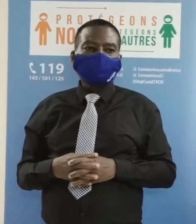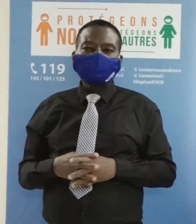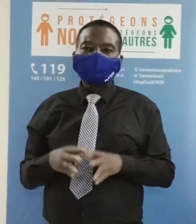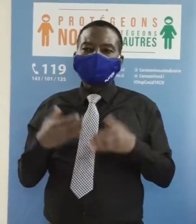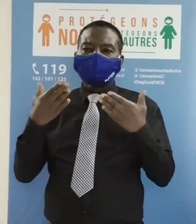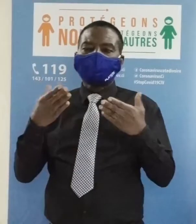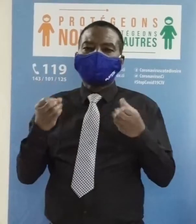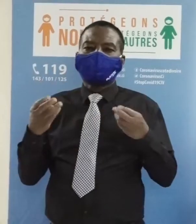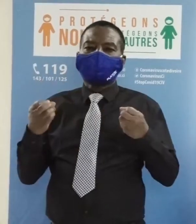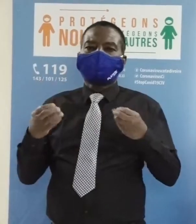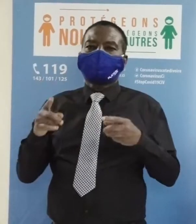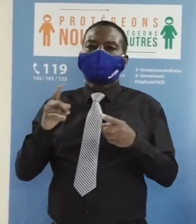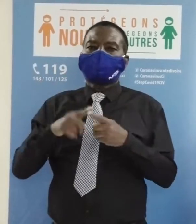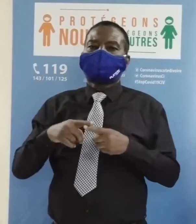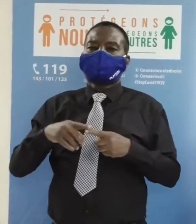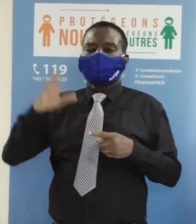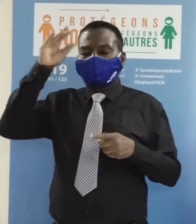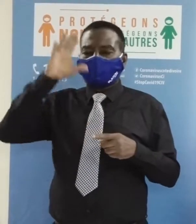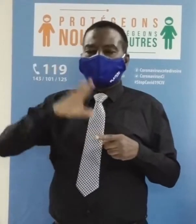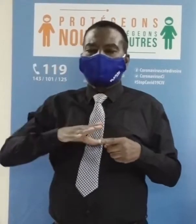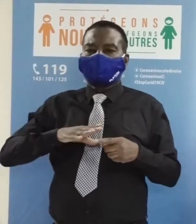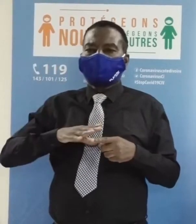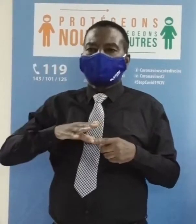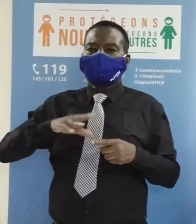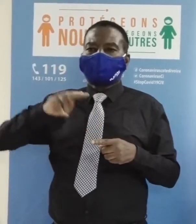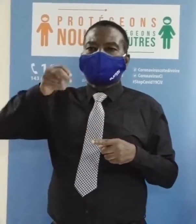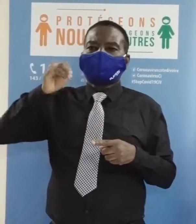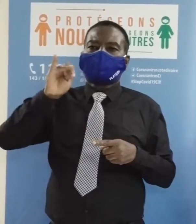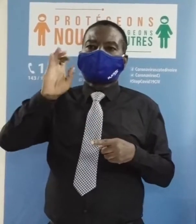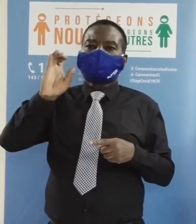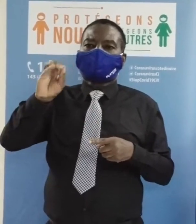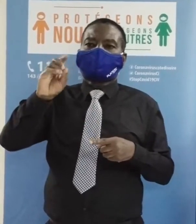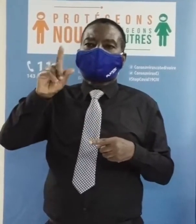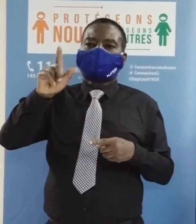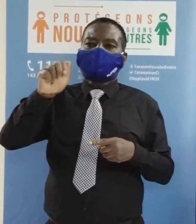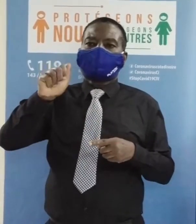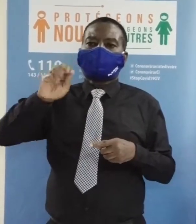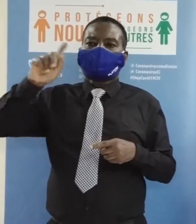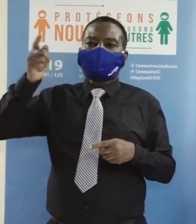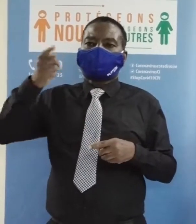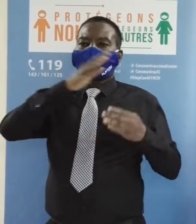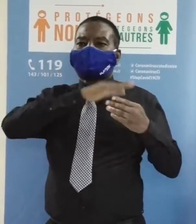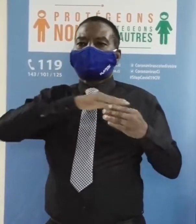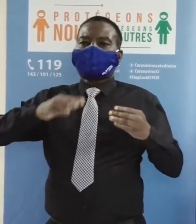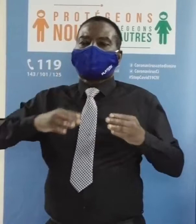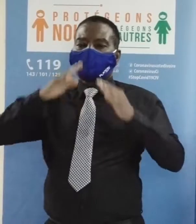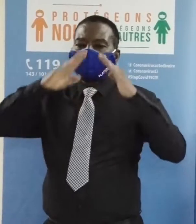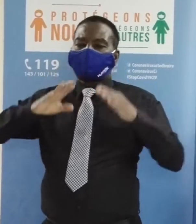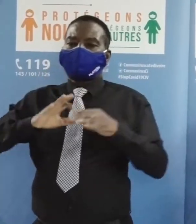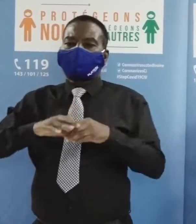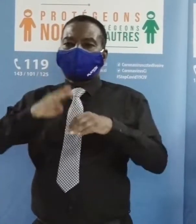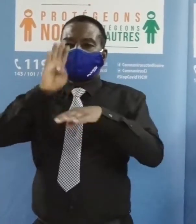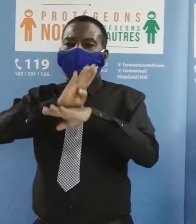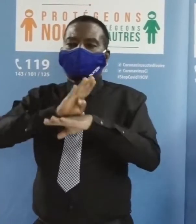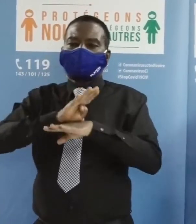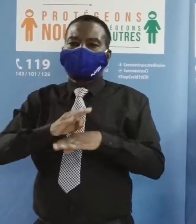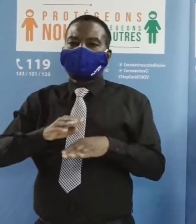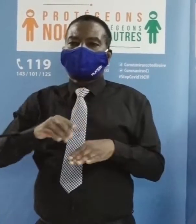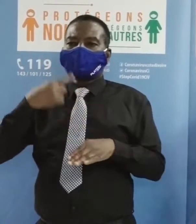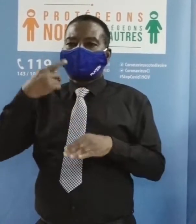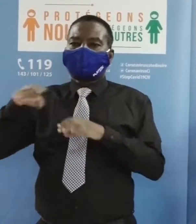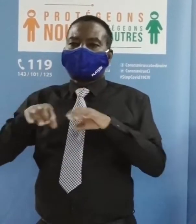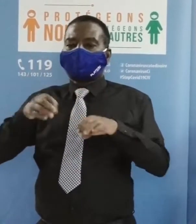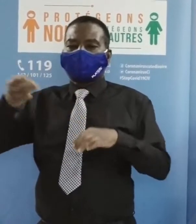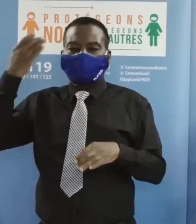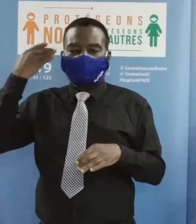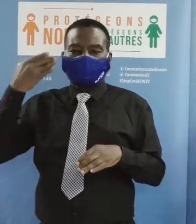merci beaucoup à monsieur djibo nicolas premier magistrat de la ville de broken qui nous faisait